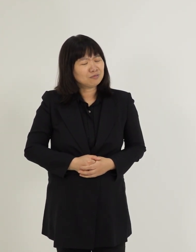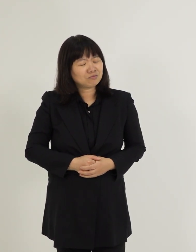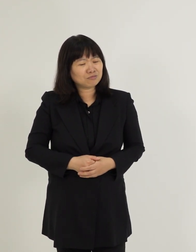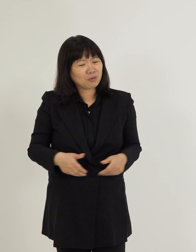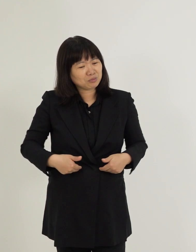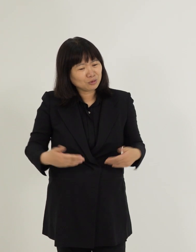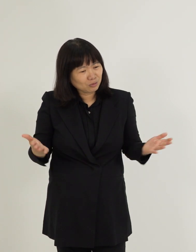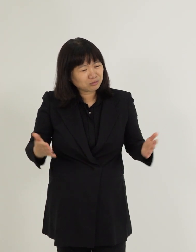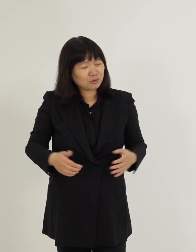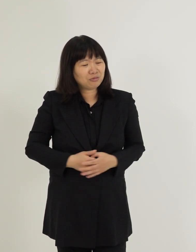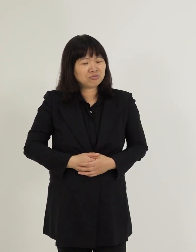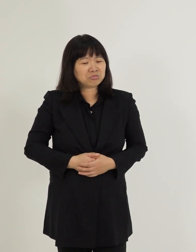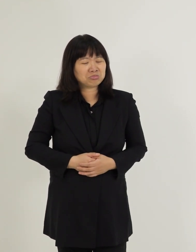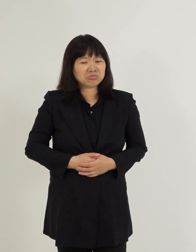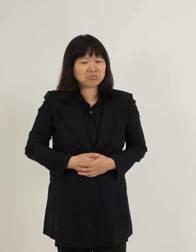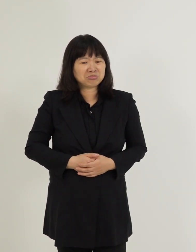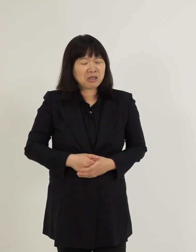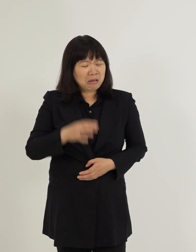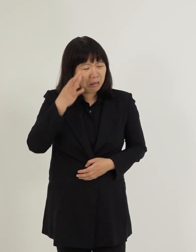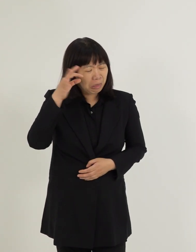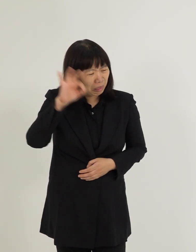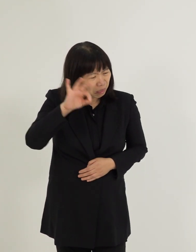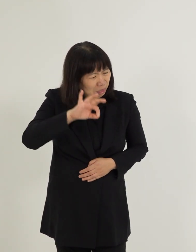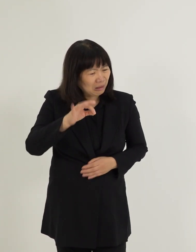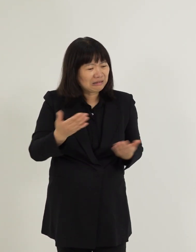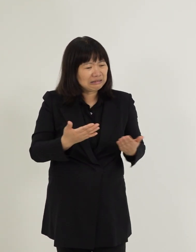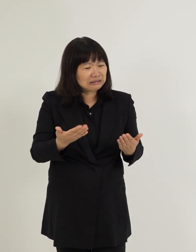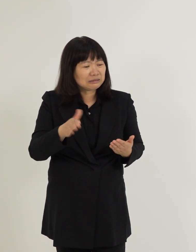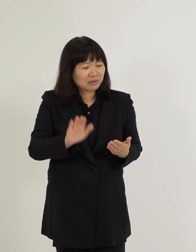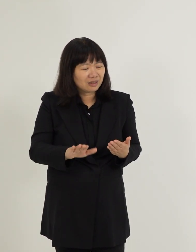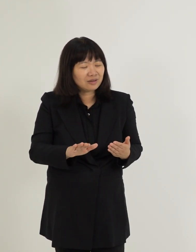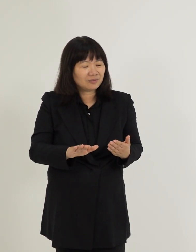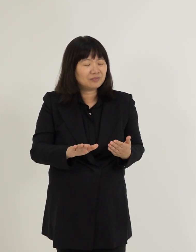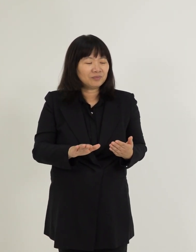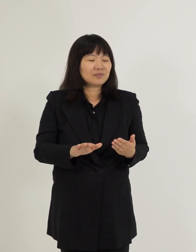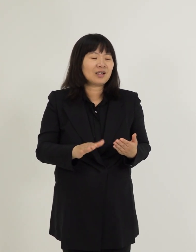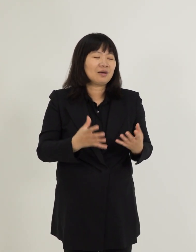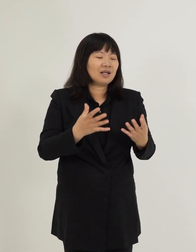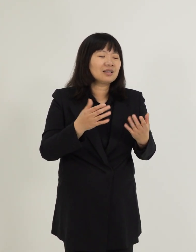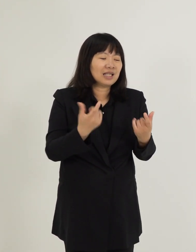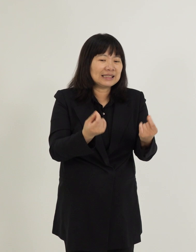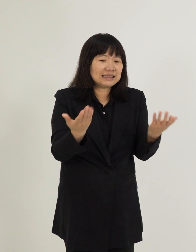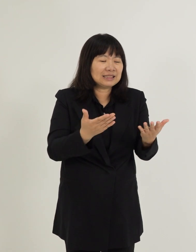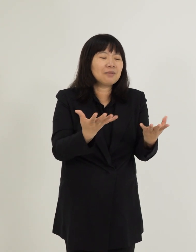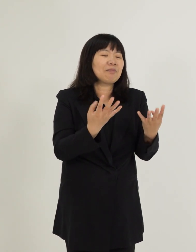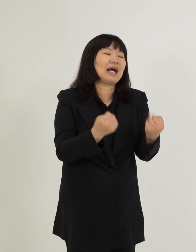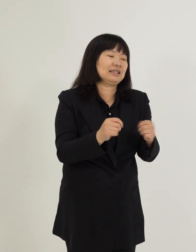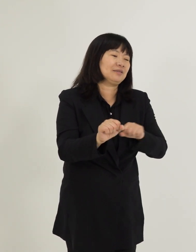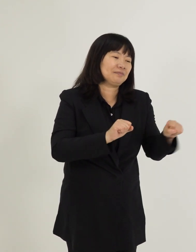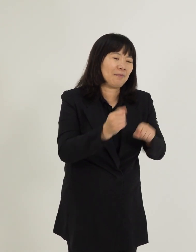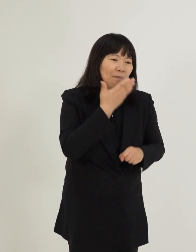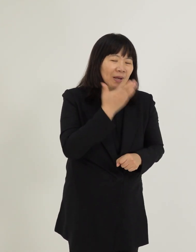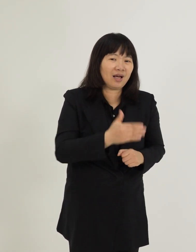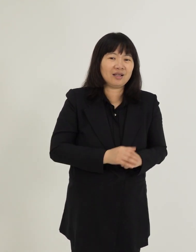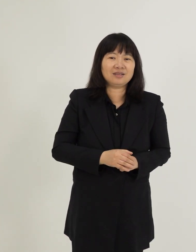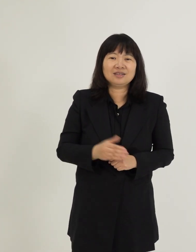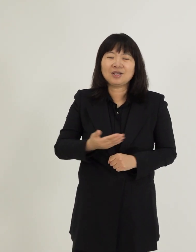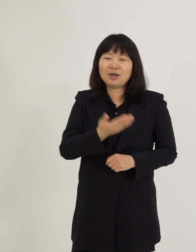여러분, 자꾸 이렇게 효용가치만 따지는 인생으로 살지 마시고 쓸데없는 일을 좀 많이 하세요.